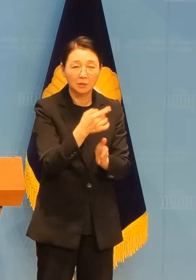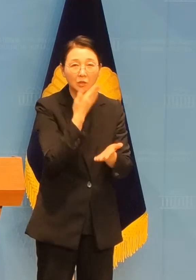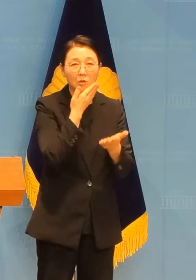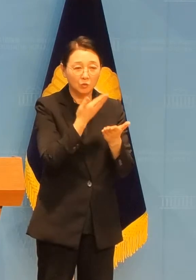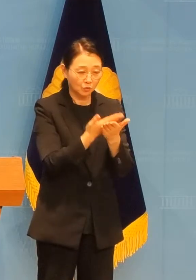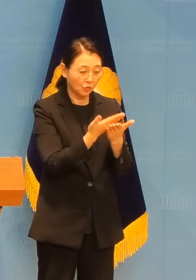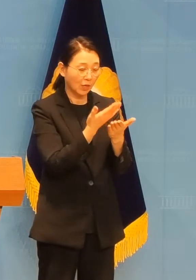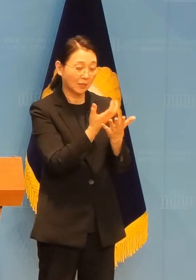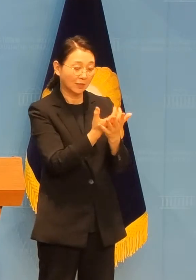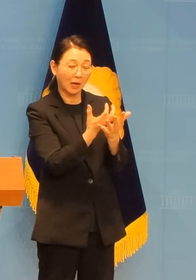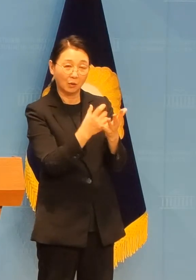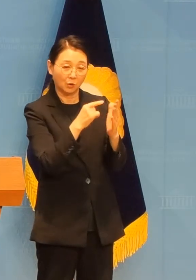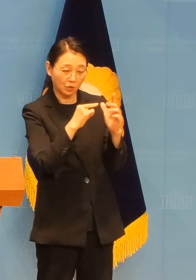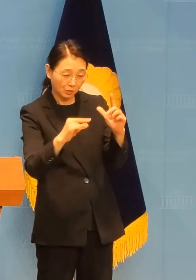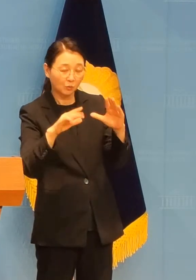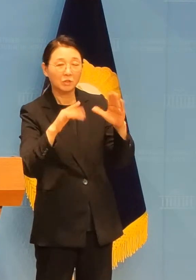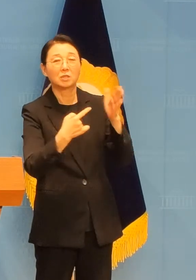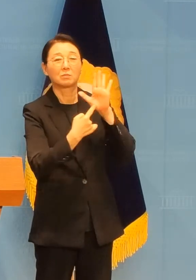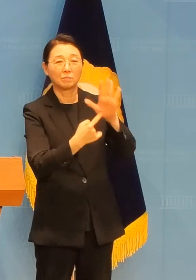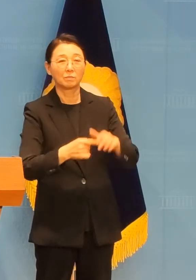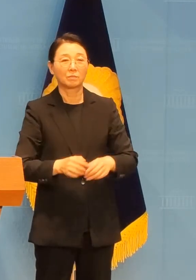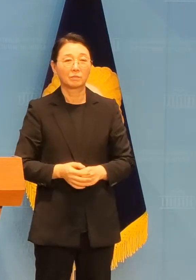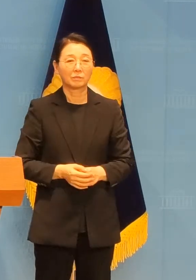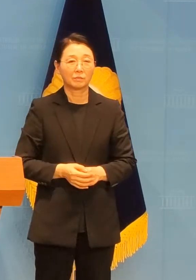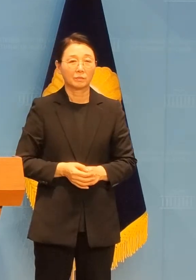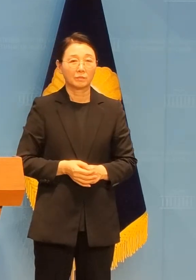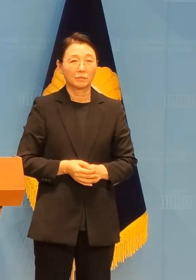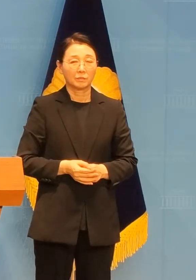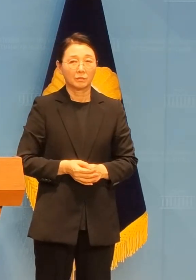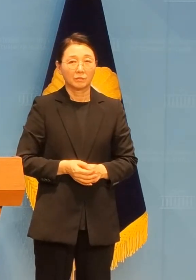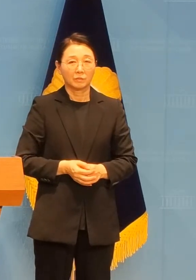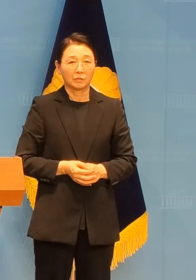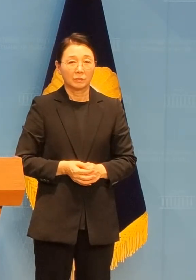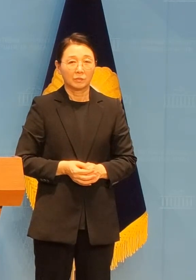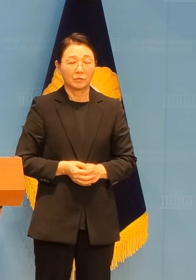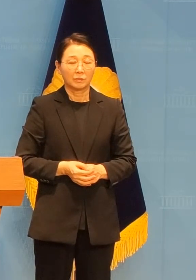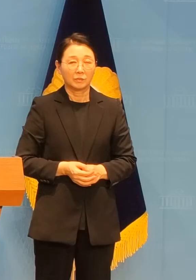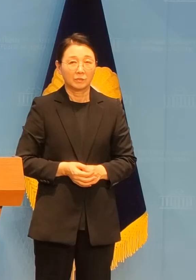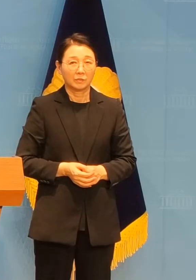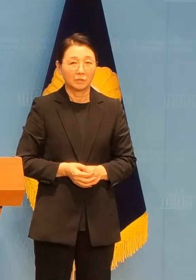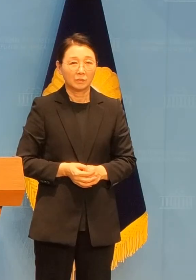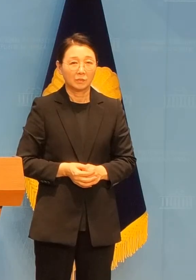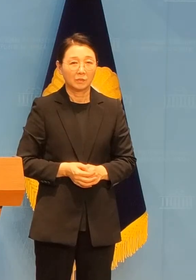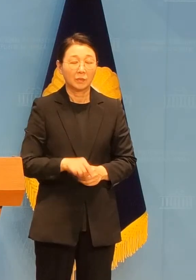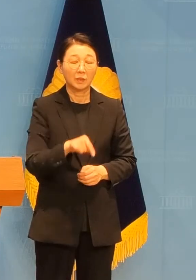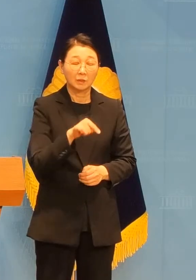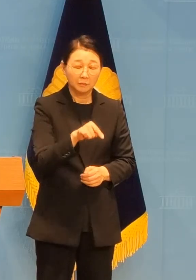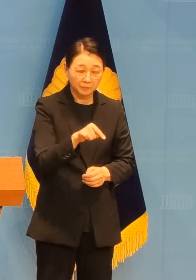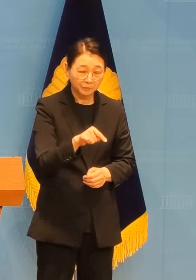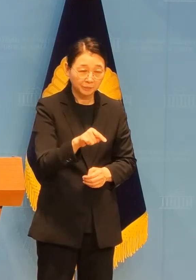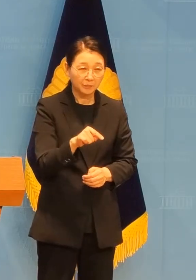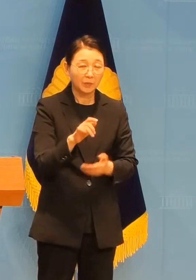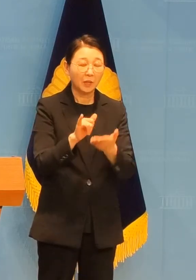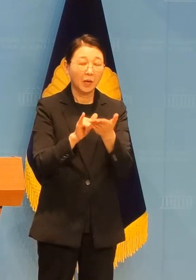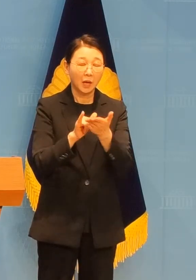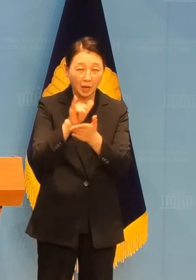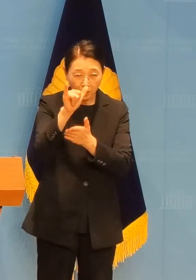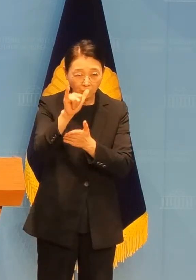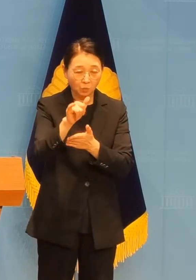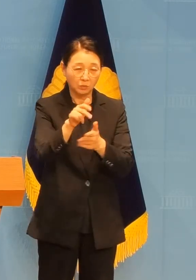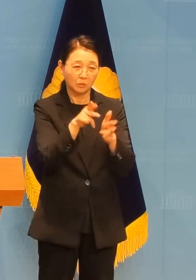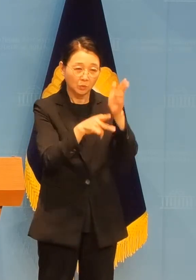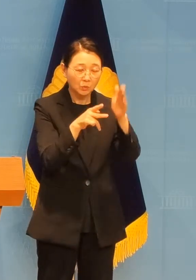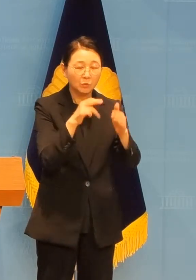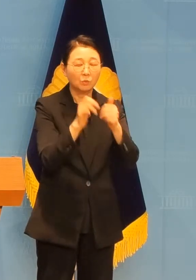중 일부가 이제야 공개된 것입니다. 그동안 항철위는 유족들의 요청에도 보고서를 공개하지